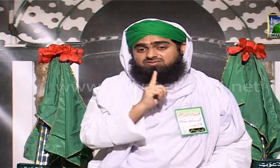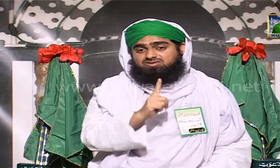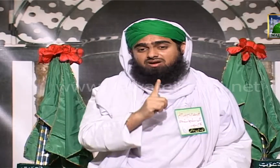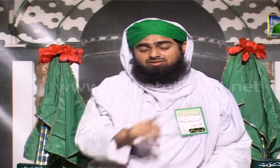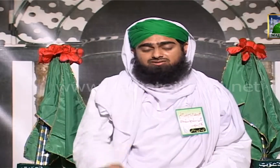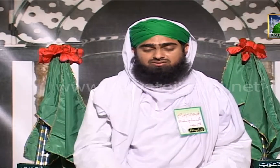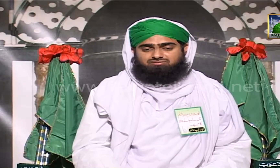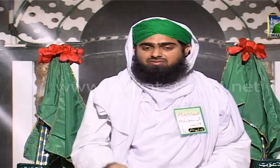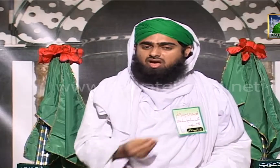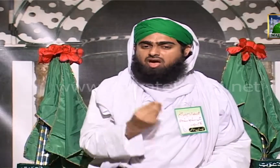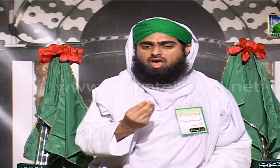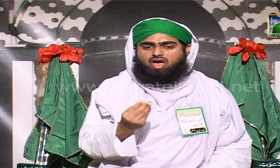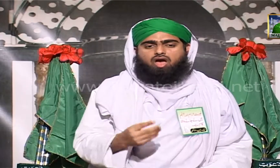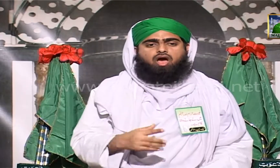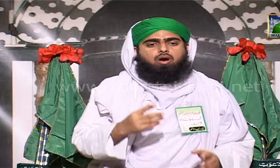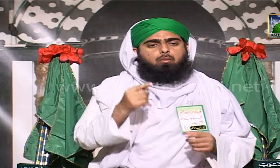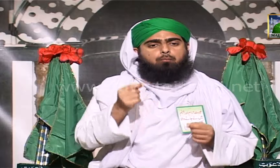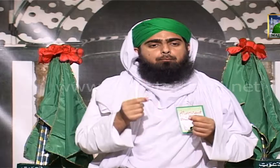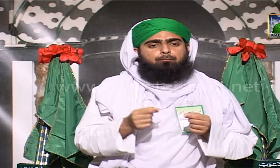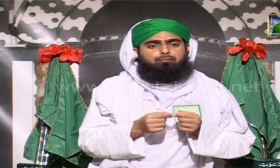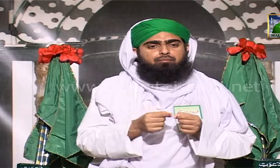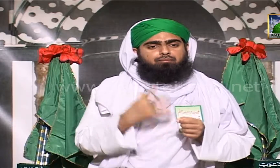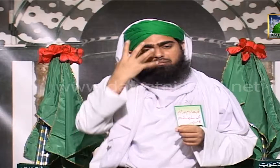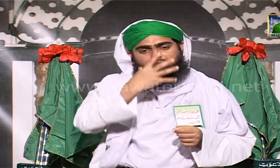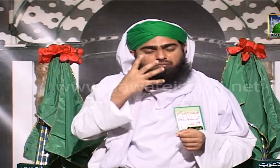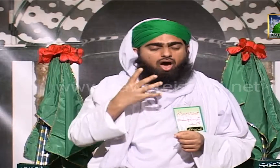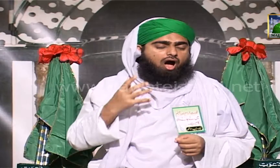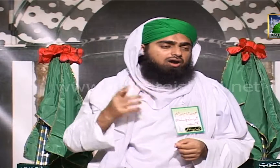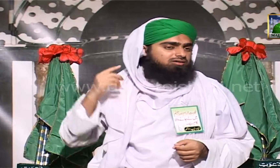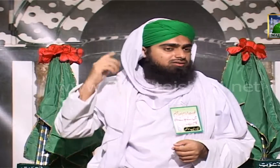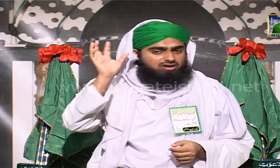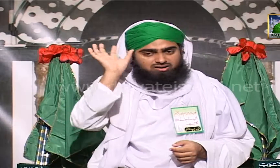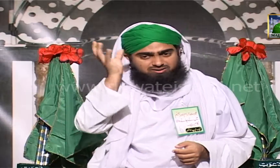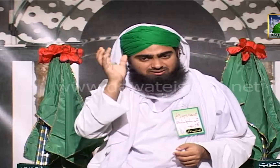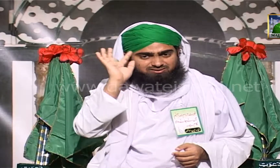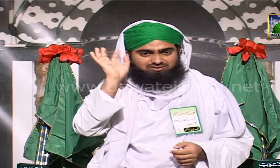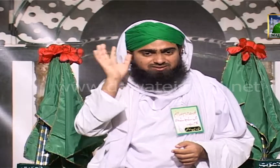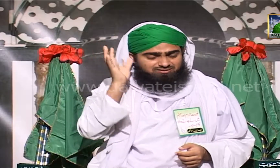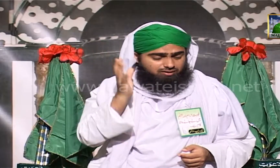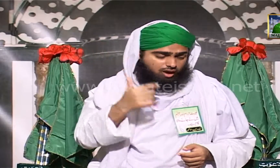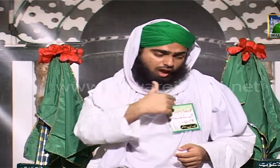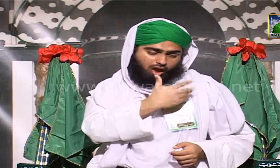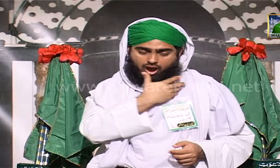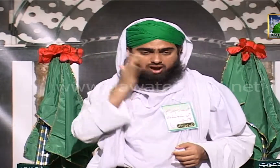کہ صرف مطلب یہ کہ اذان ہے، بلالی سوز نہیں ہے، فلسفیانہ خطابات